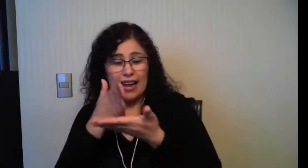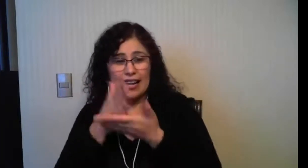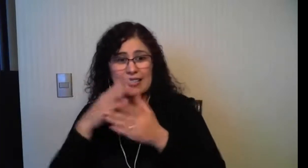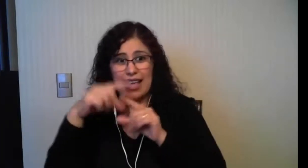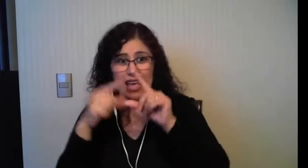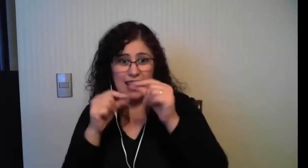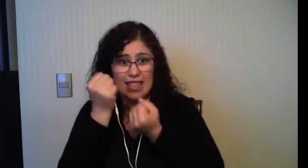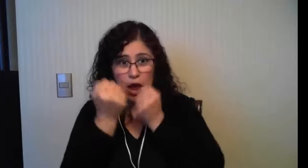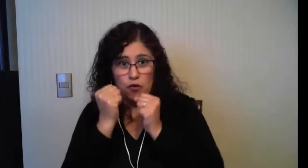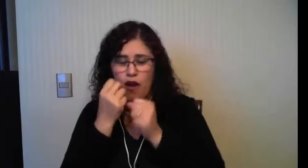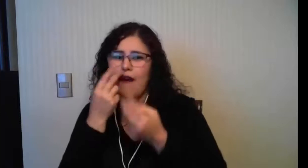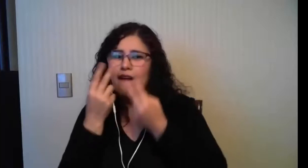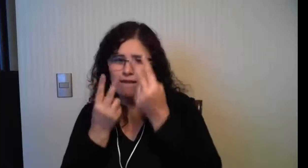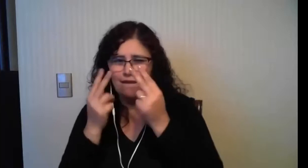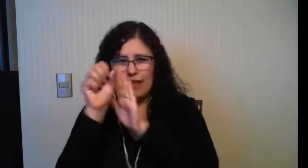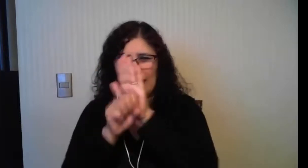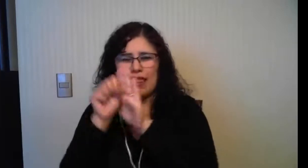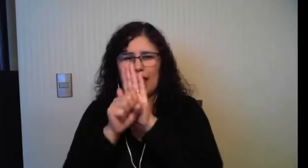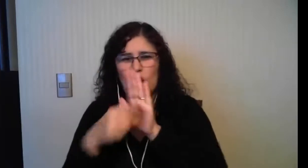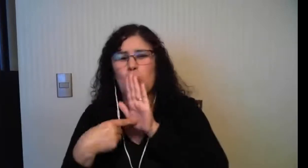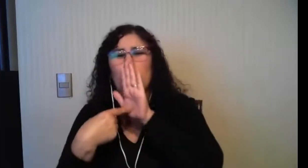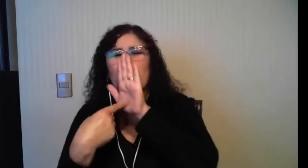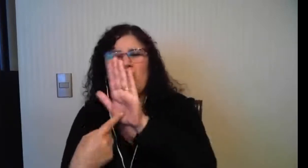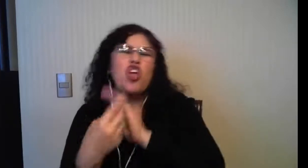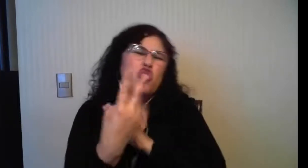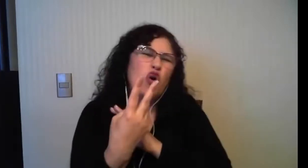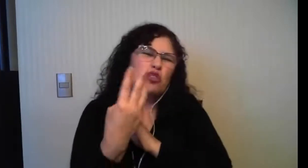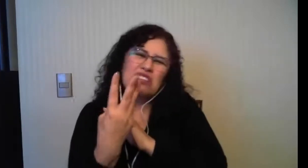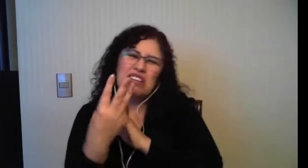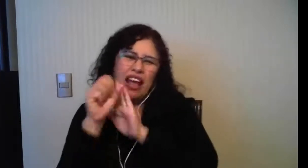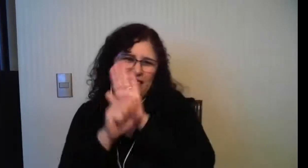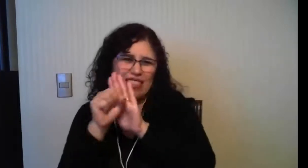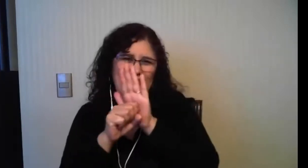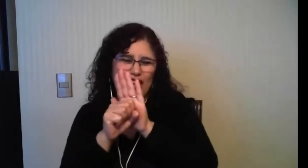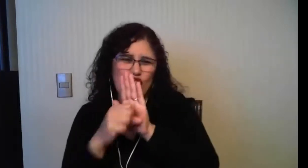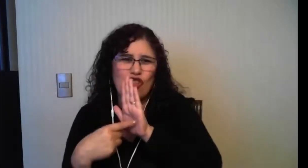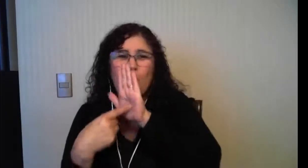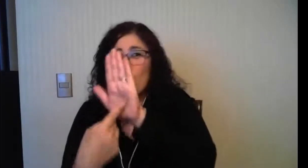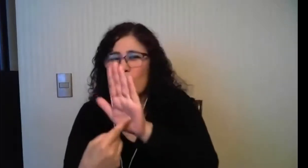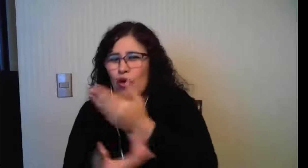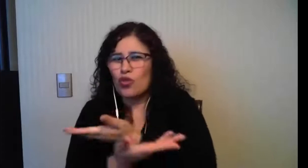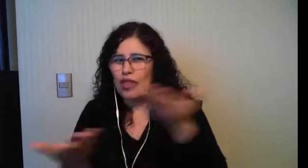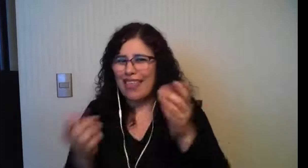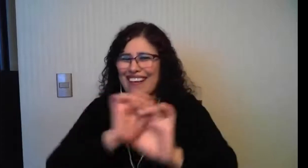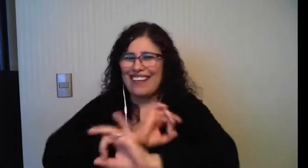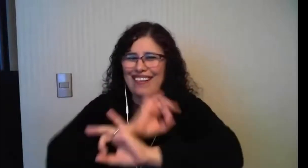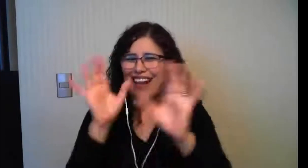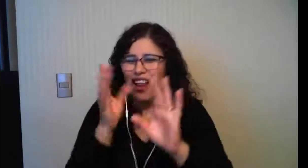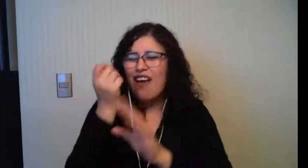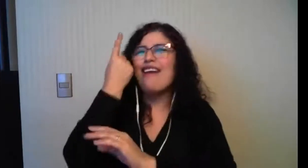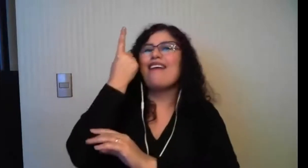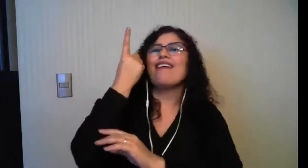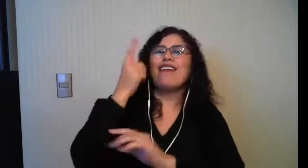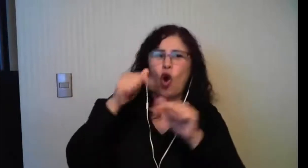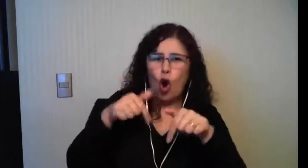ver un video, ¿ya? Que yo creo que 2 o 3 videos por lo menos, ¿ya? Que les va a poder permitir